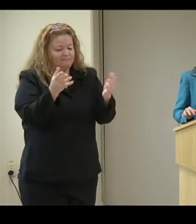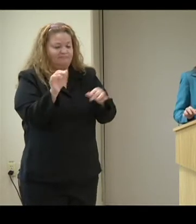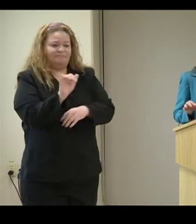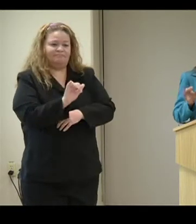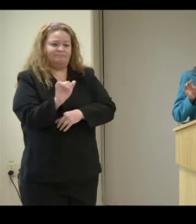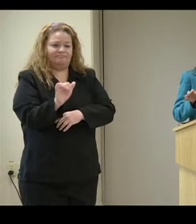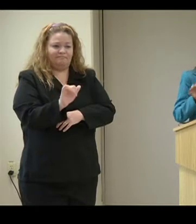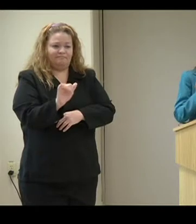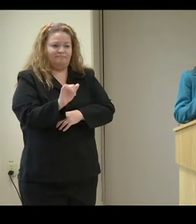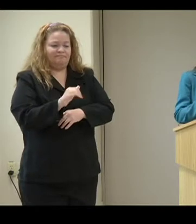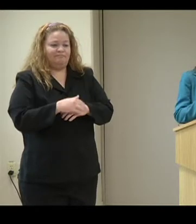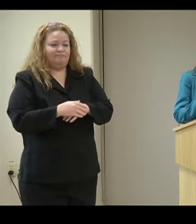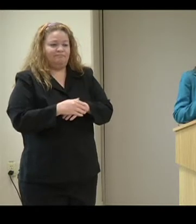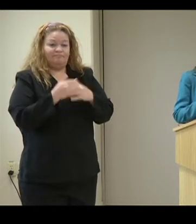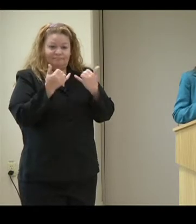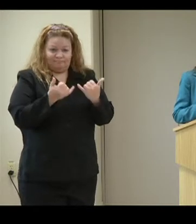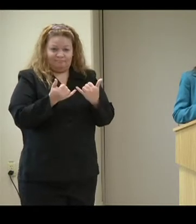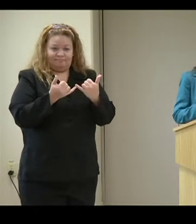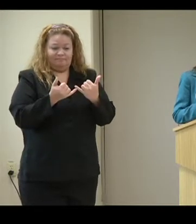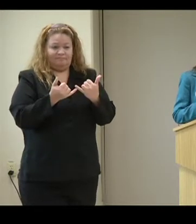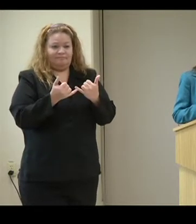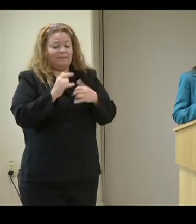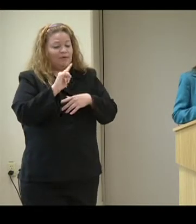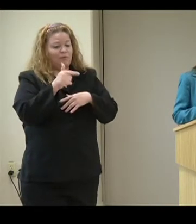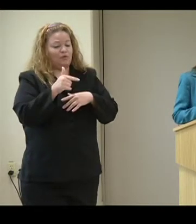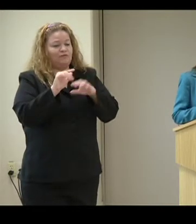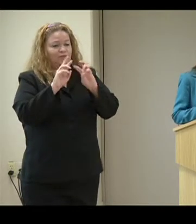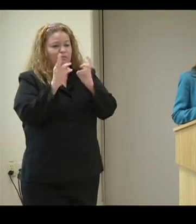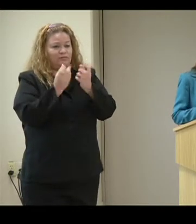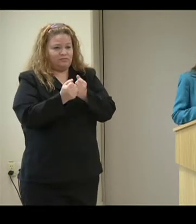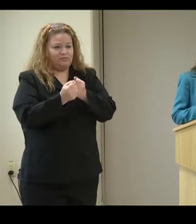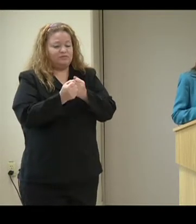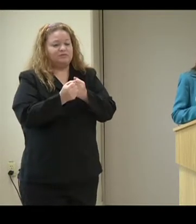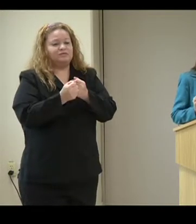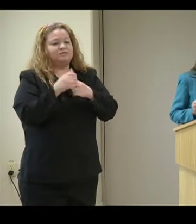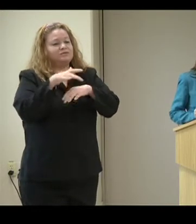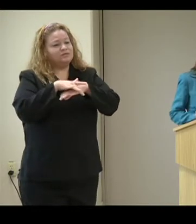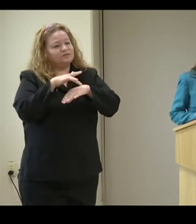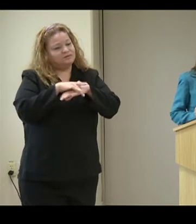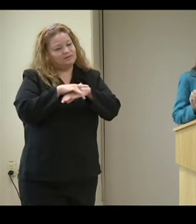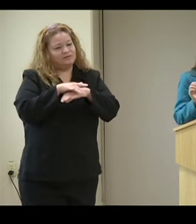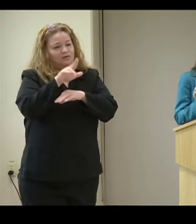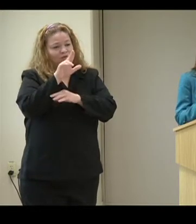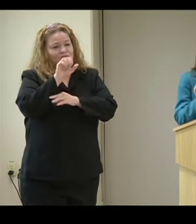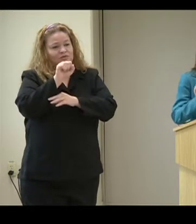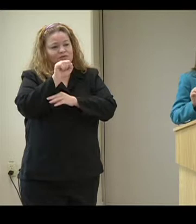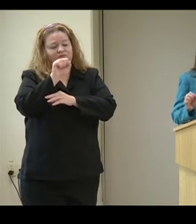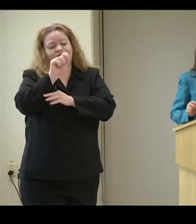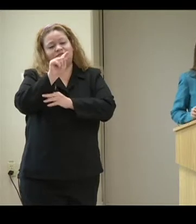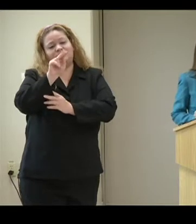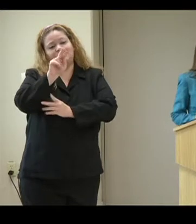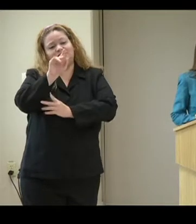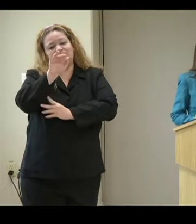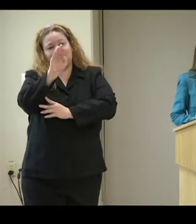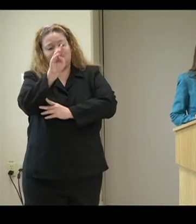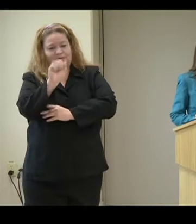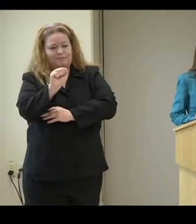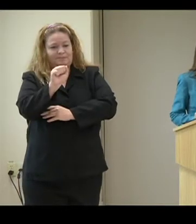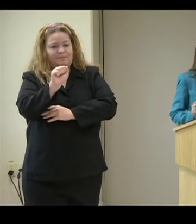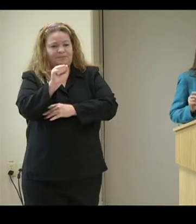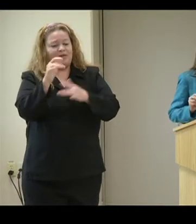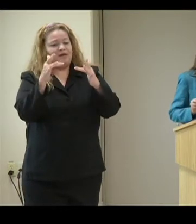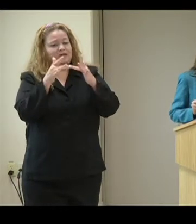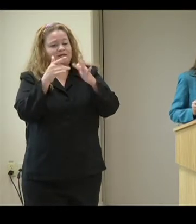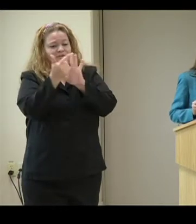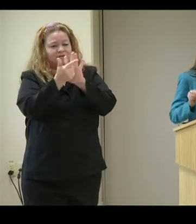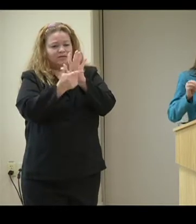este y los demás foros van a estar disponibles a través de ustream accediendo a asuntos de ley 51